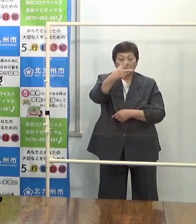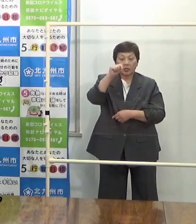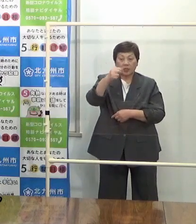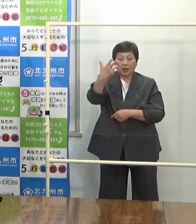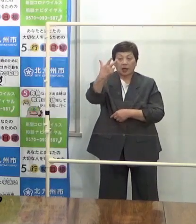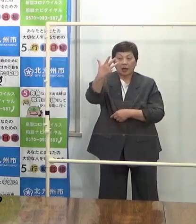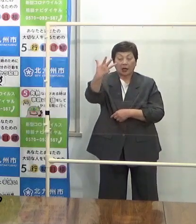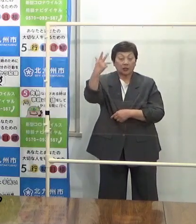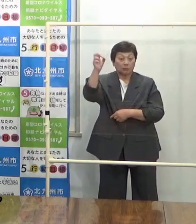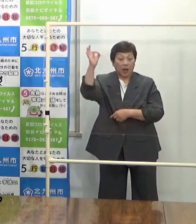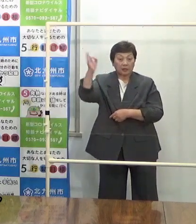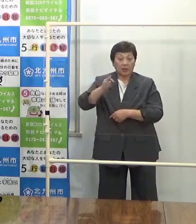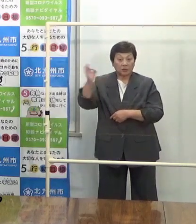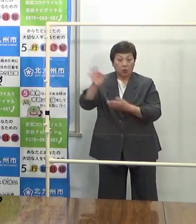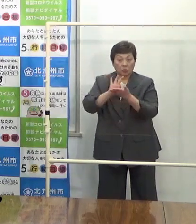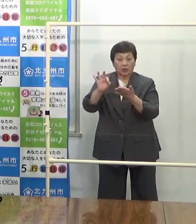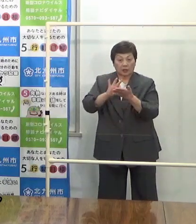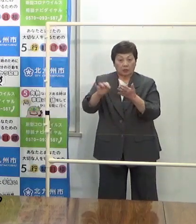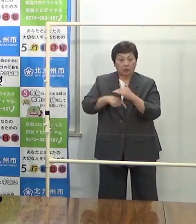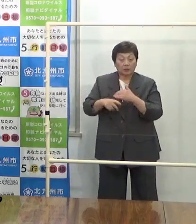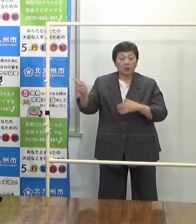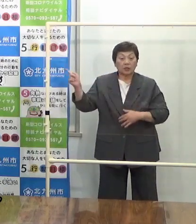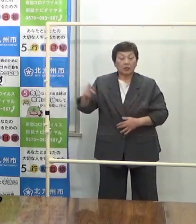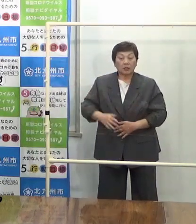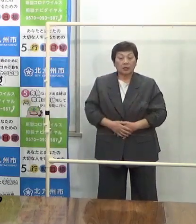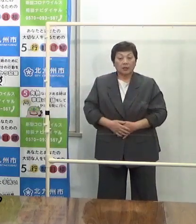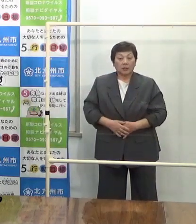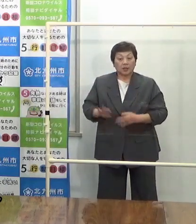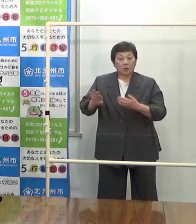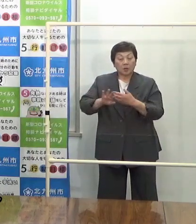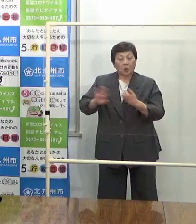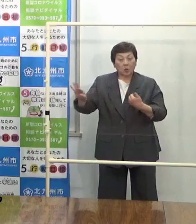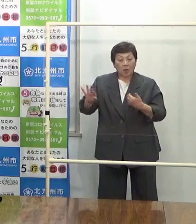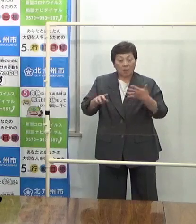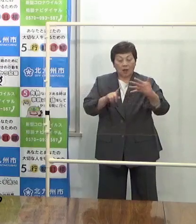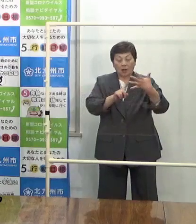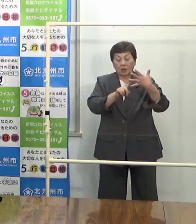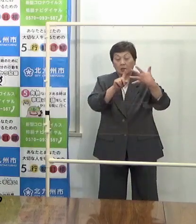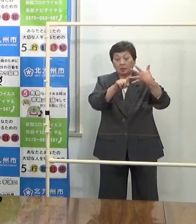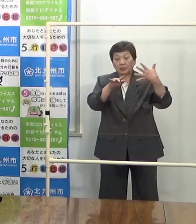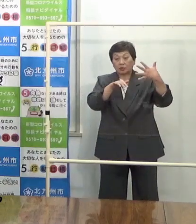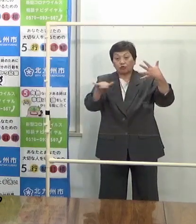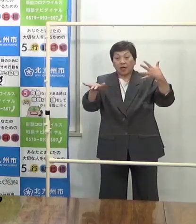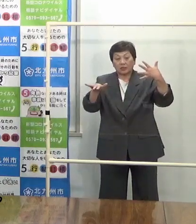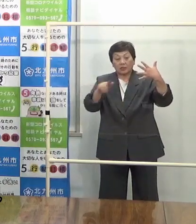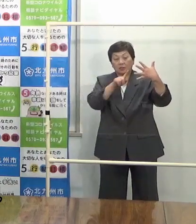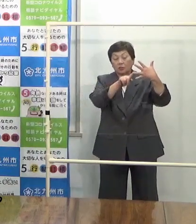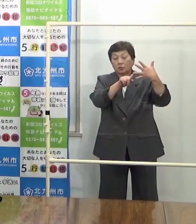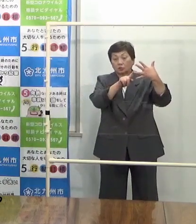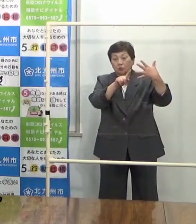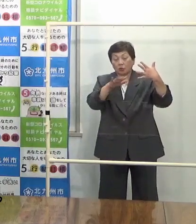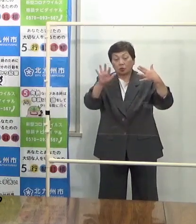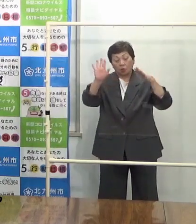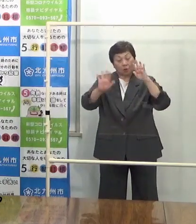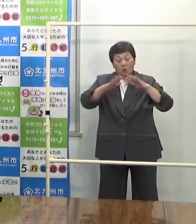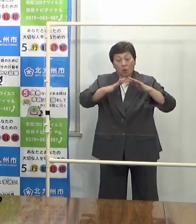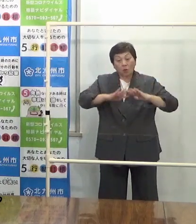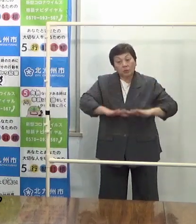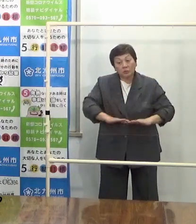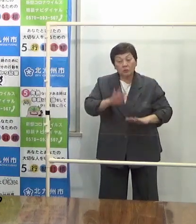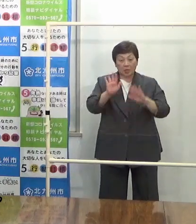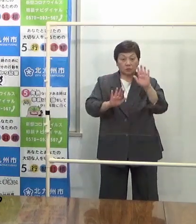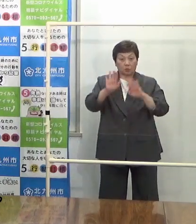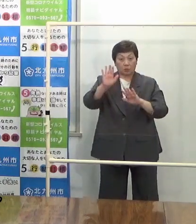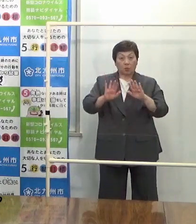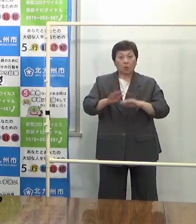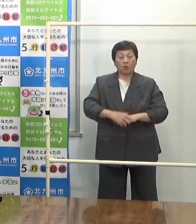77.8% ということでございまして、他のところはもうステージ2まで非常に落ち着いた状況になってきているわけで